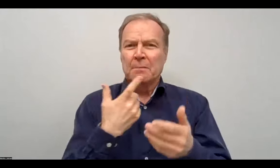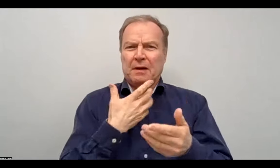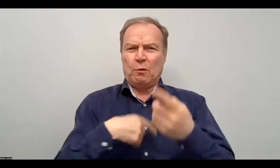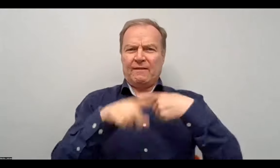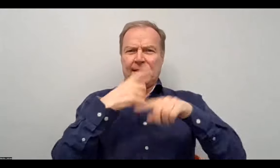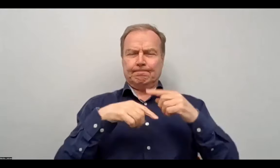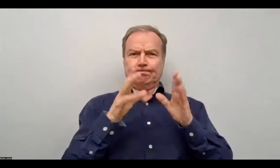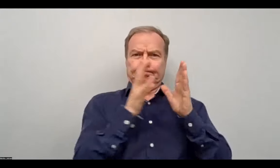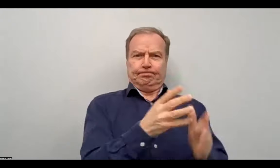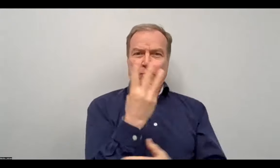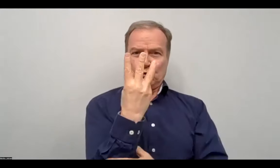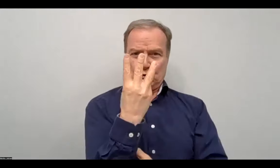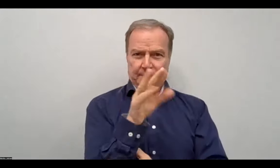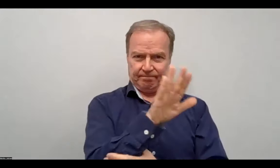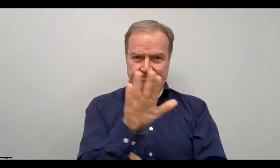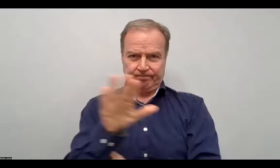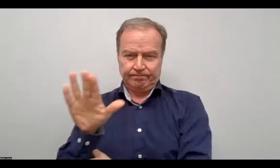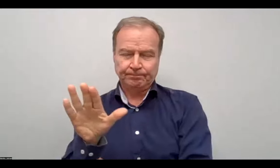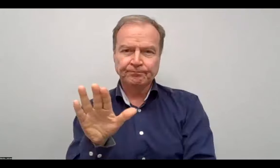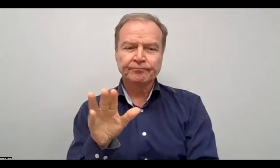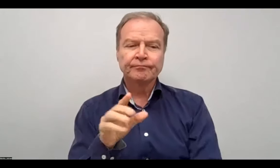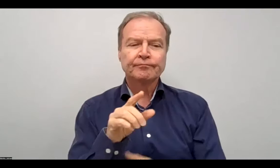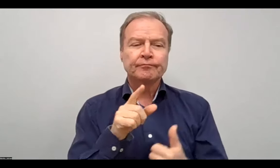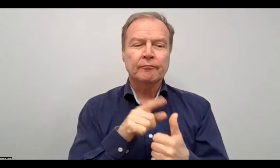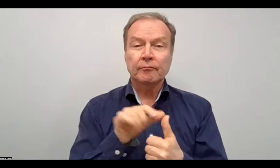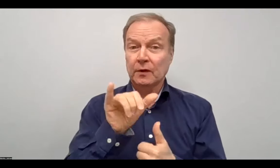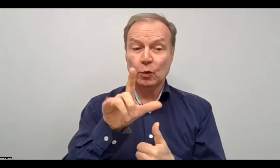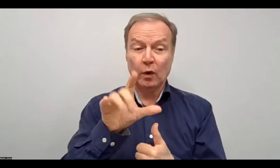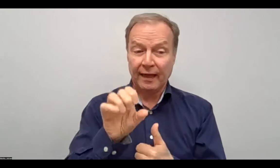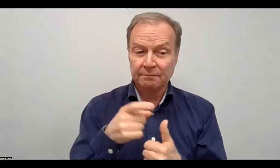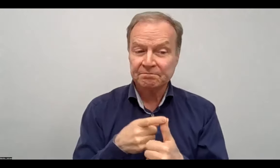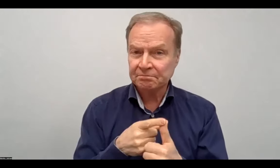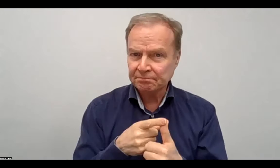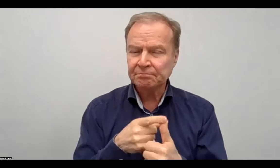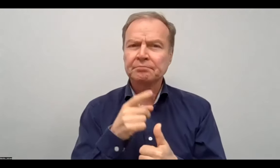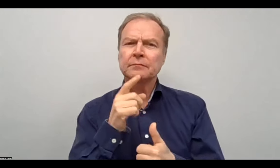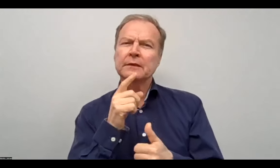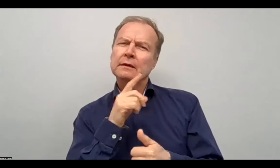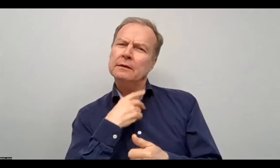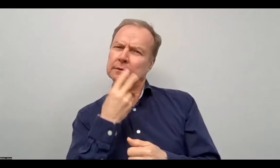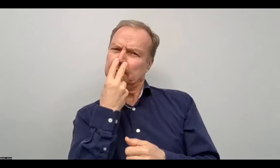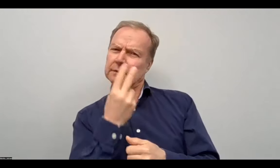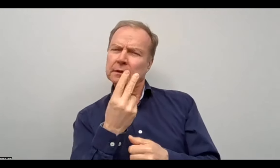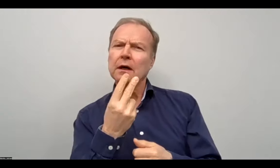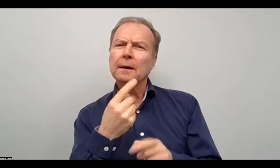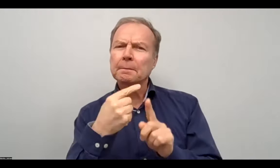paljon kehitettävää tällä saralla Suomessa. No, tämän illan kolme aihetta.